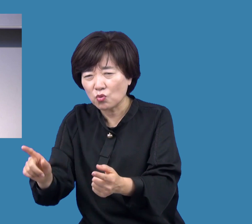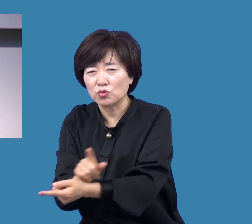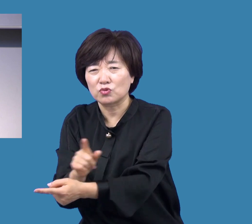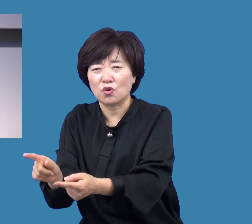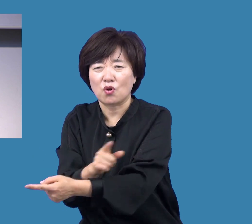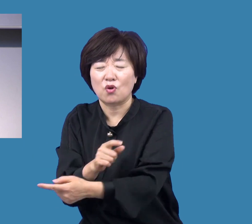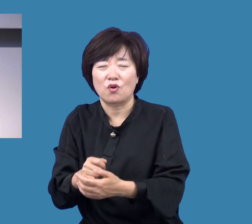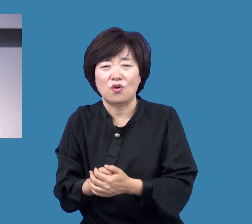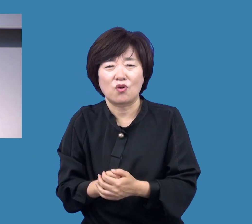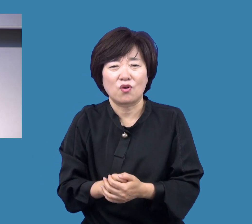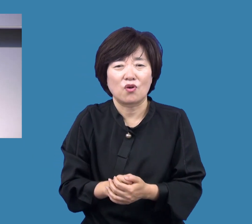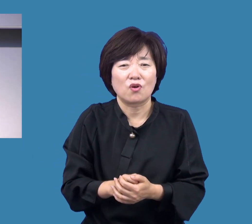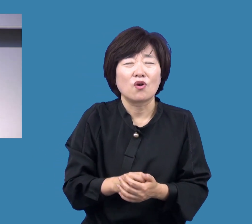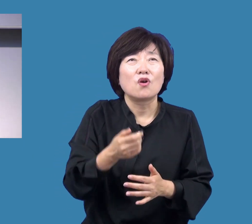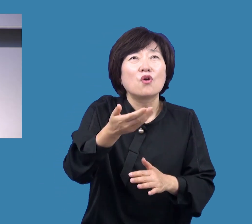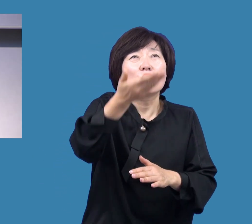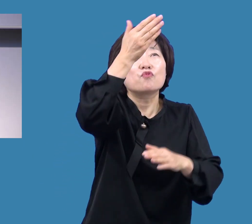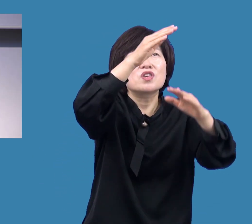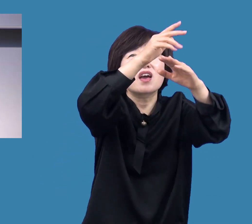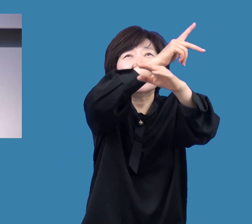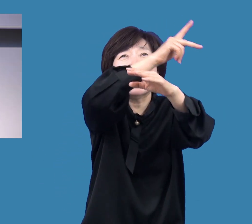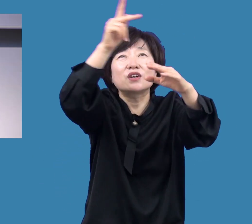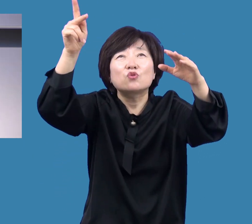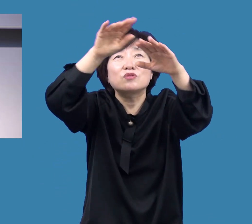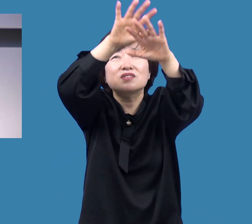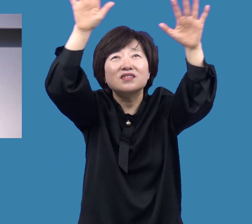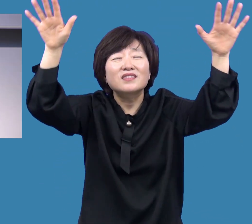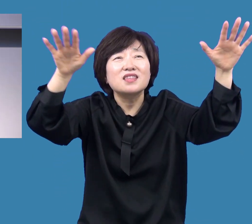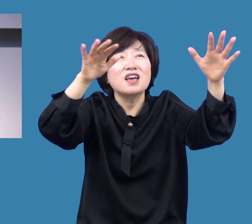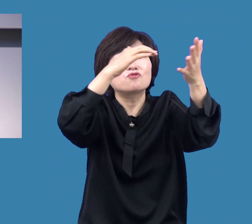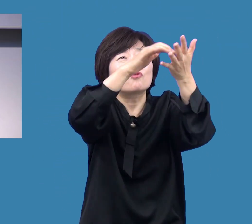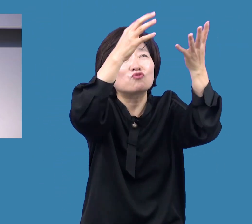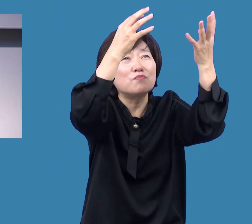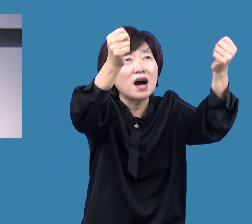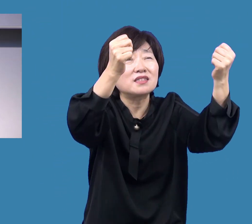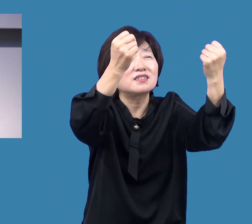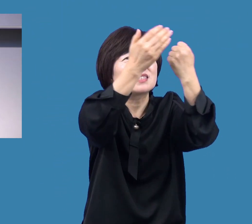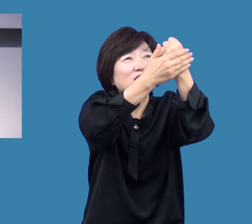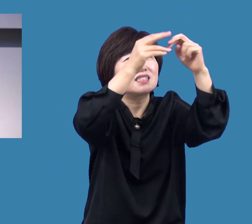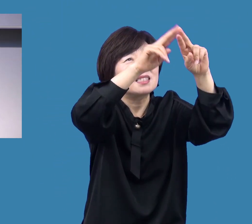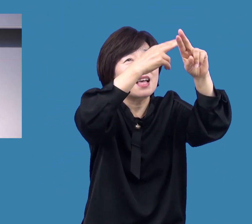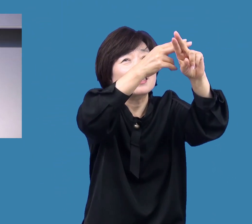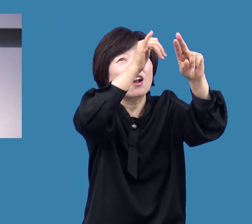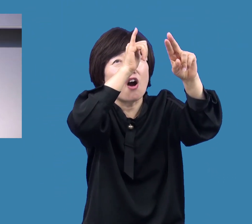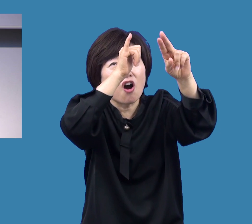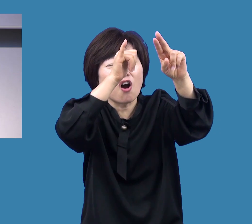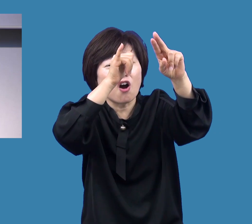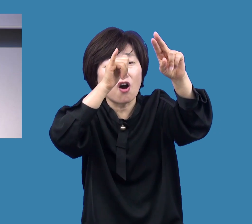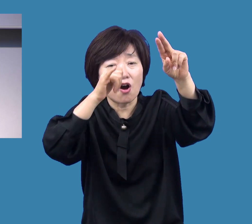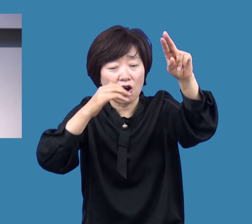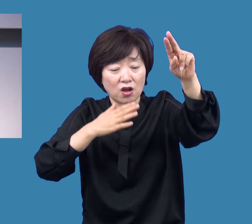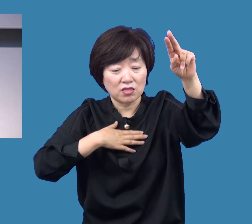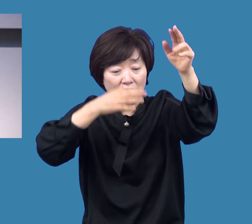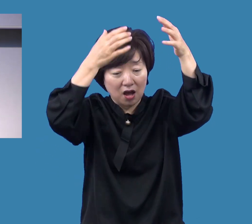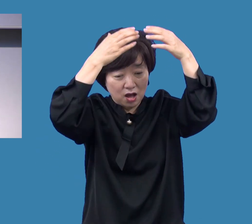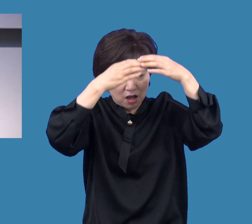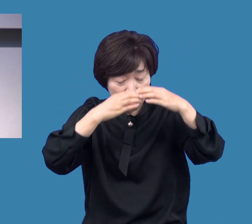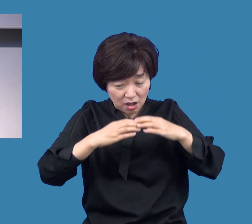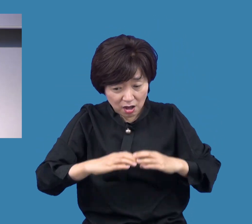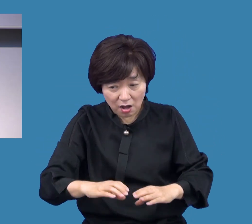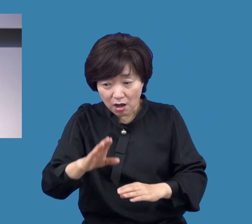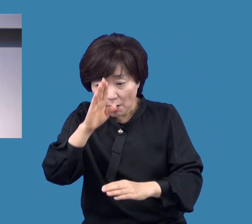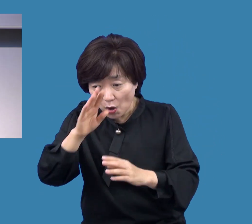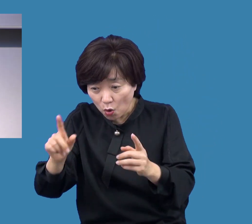뭐 예언의 은사도 있고 여기 뭐 수많은 초자연적인 영적인 것들이 있는데, 그 중에서 특별히 병 고치는 것은 이 사람만 있으면 자꾸